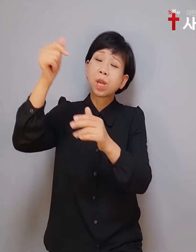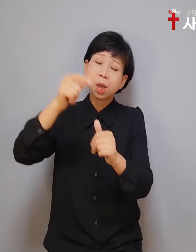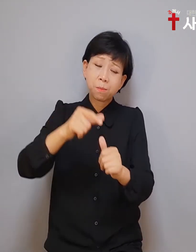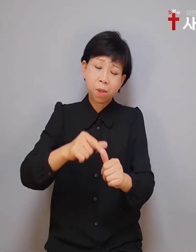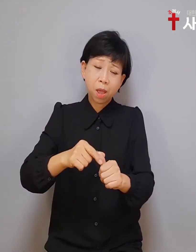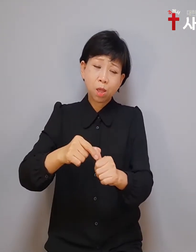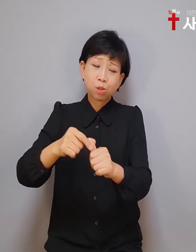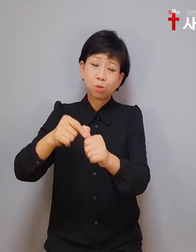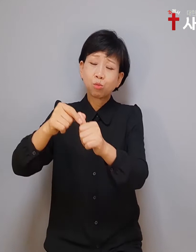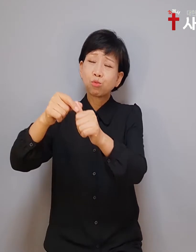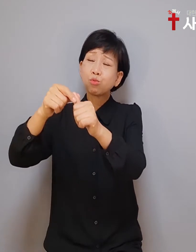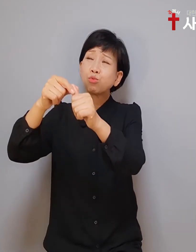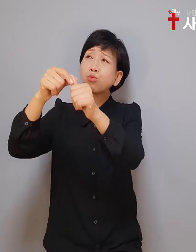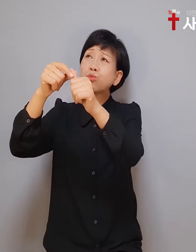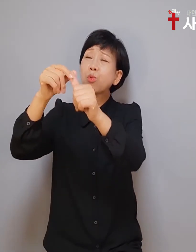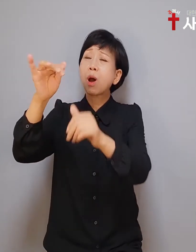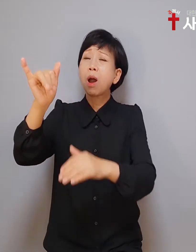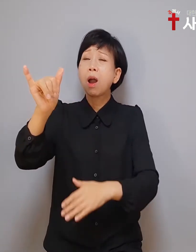주께만